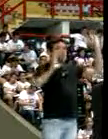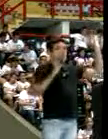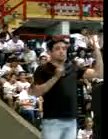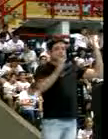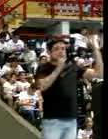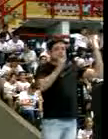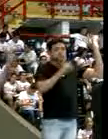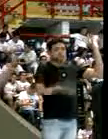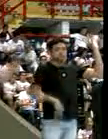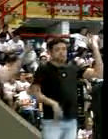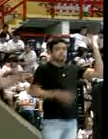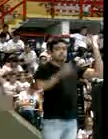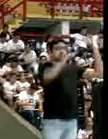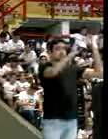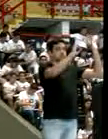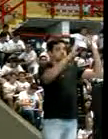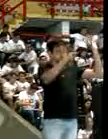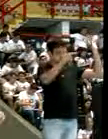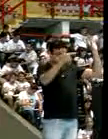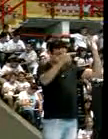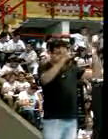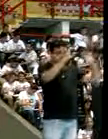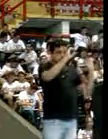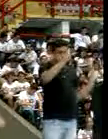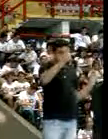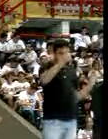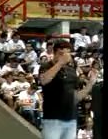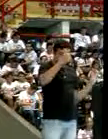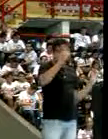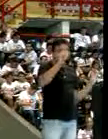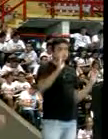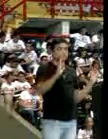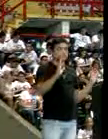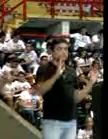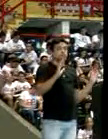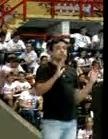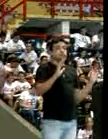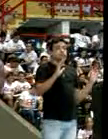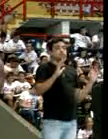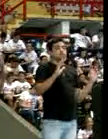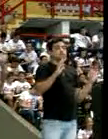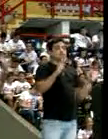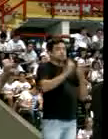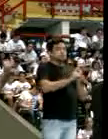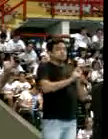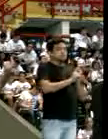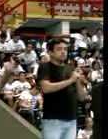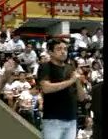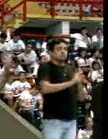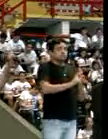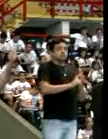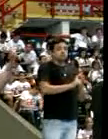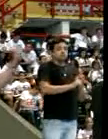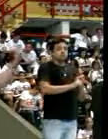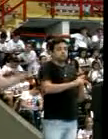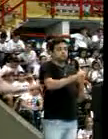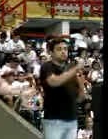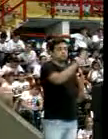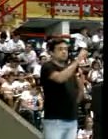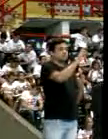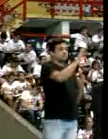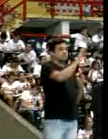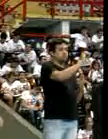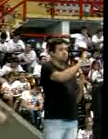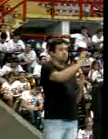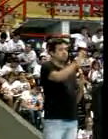exemplo? O monóxido de carbono. O que mais?